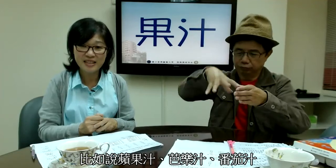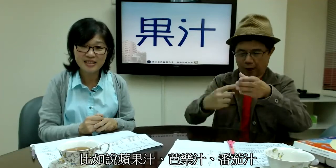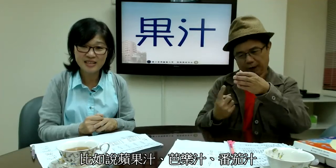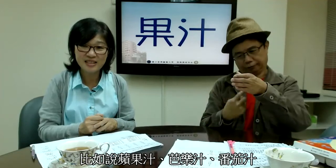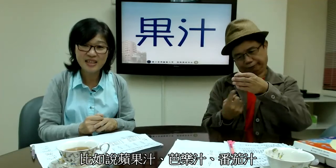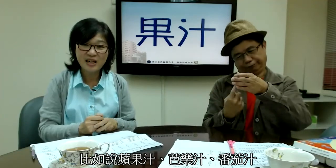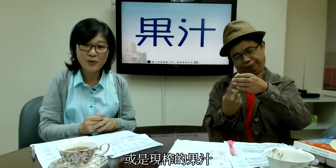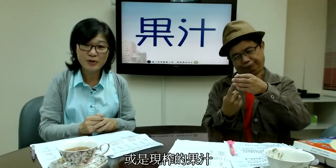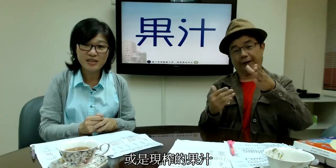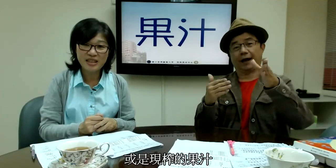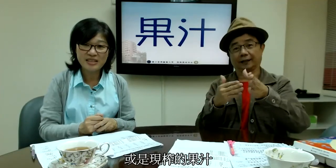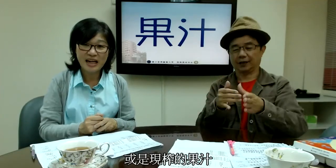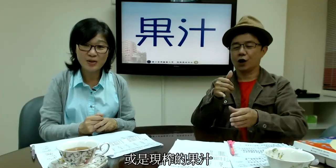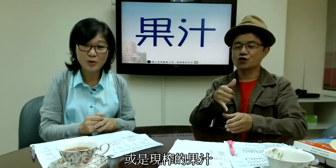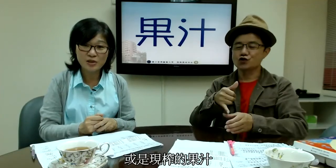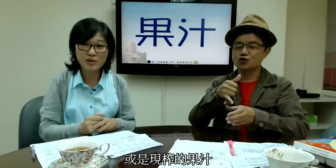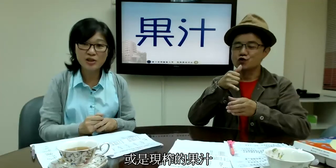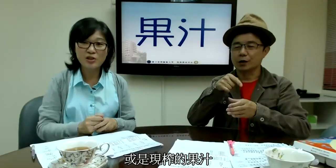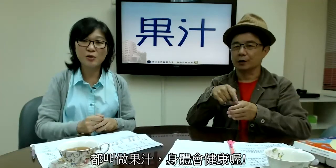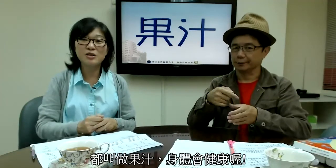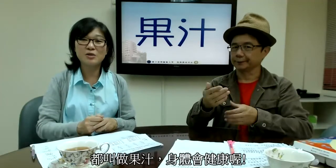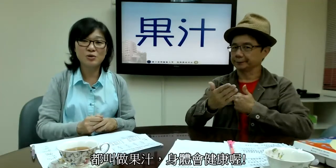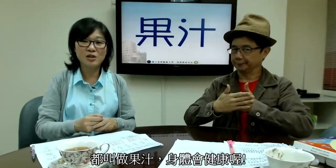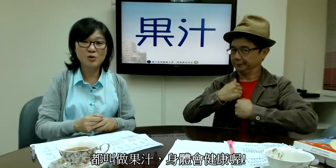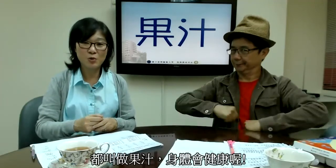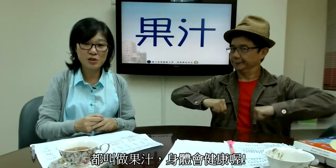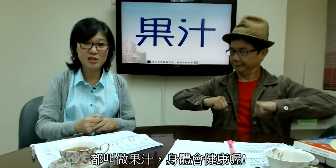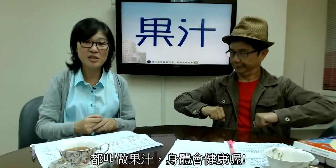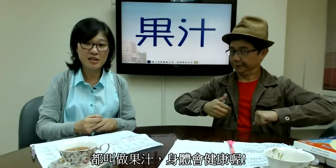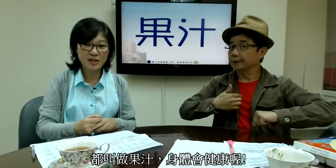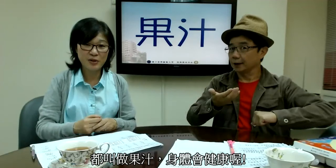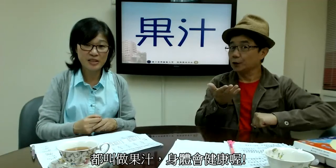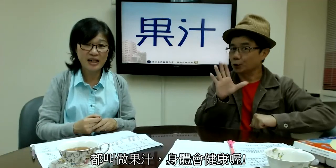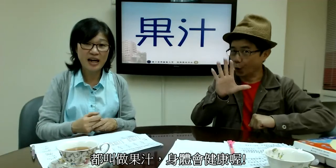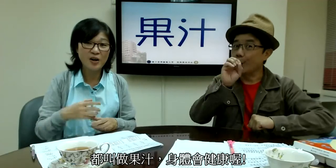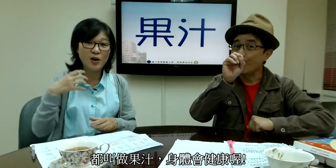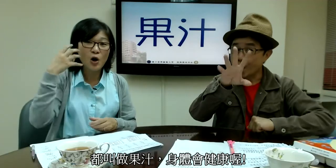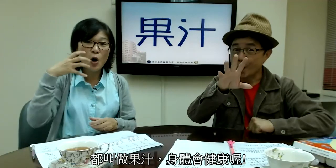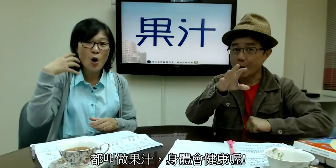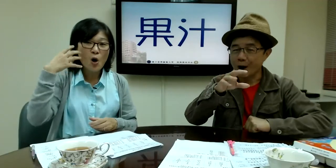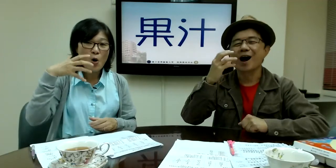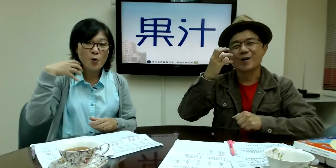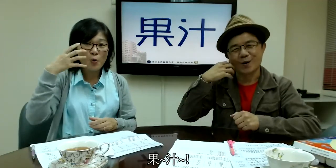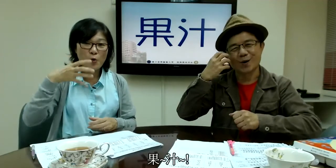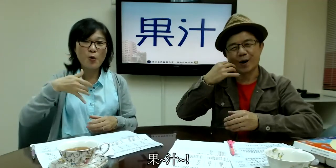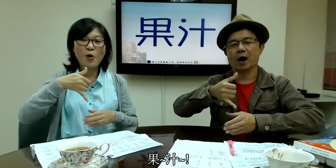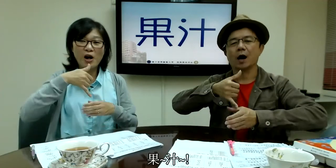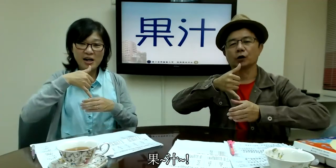汁，或是现榨的果汁，都叫做果汁，身体会健康哦。果